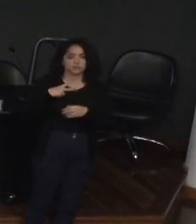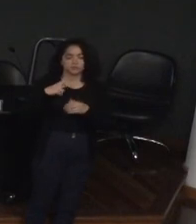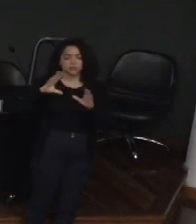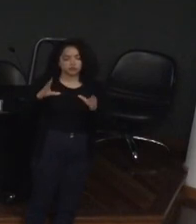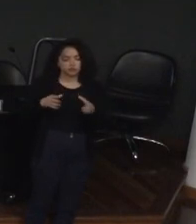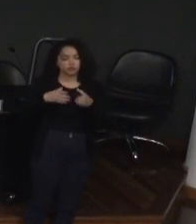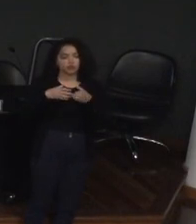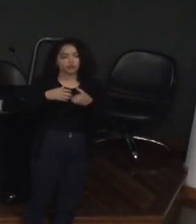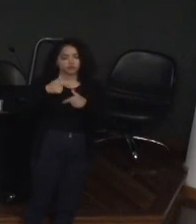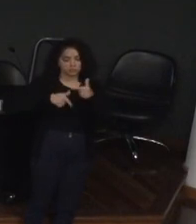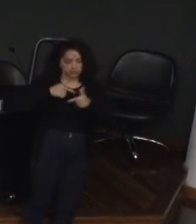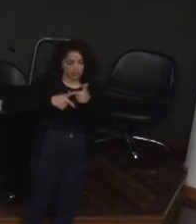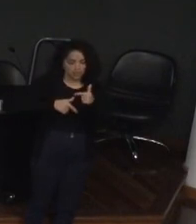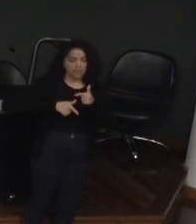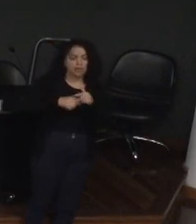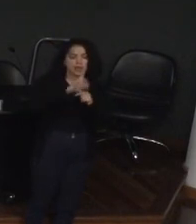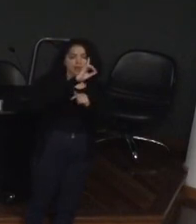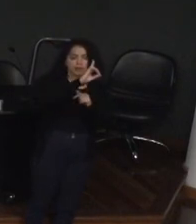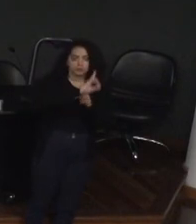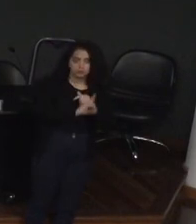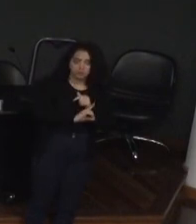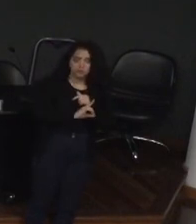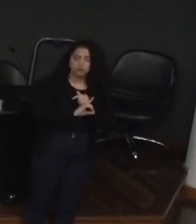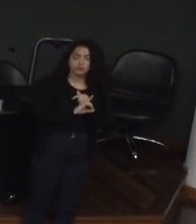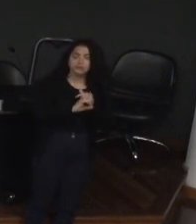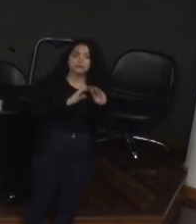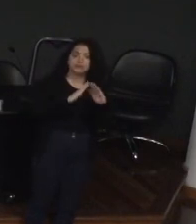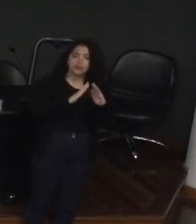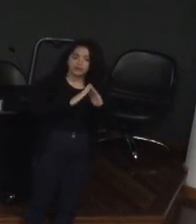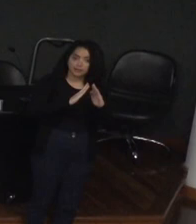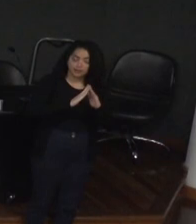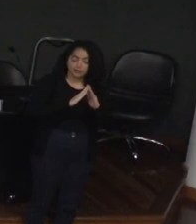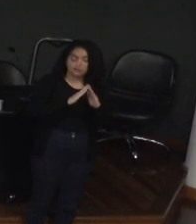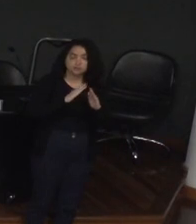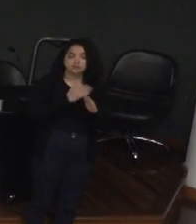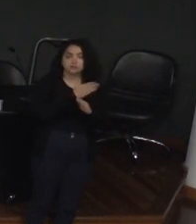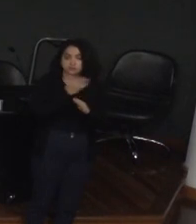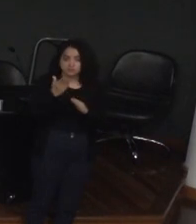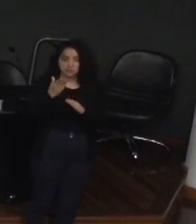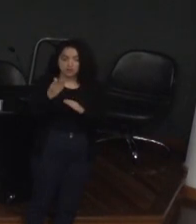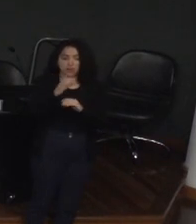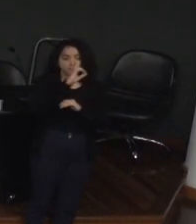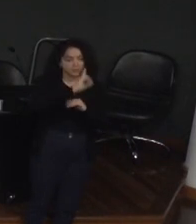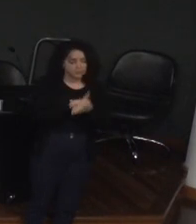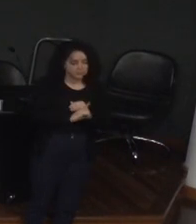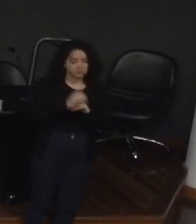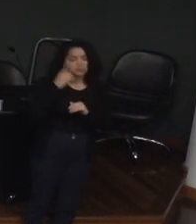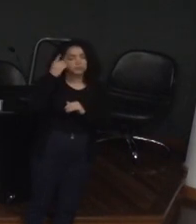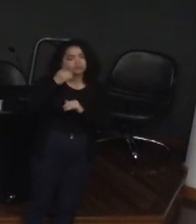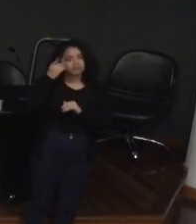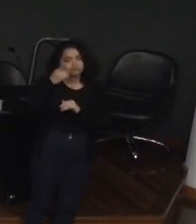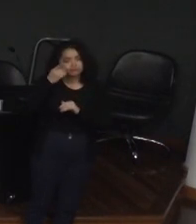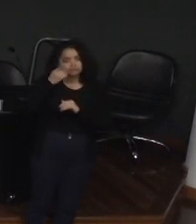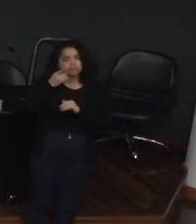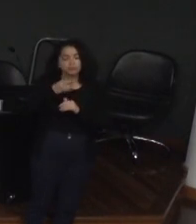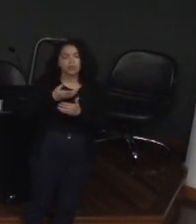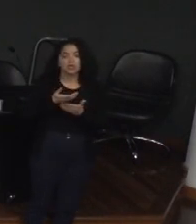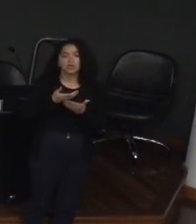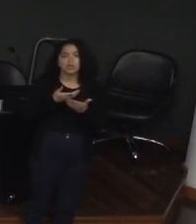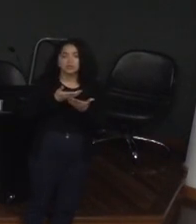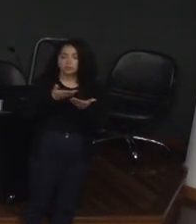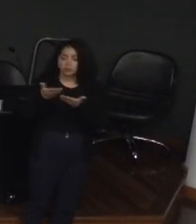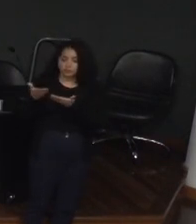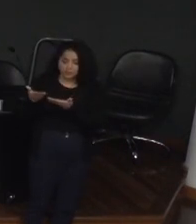né, a diretoria da casa, né, e aí a presidência, os deputados, e etc., por